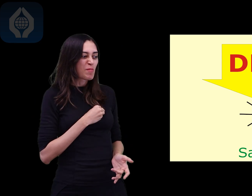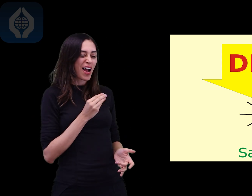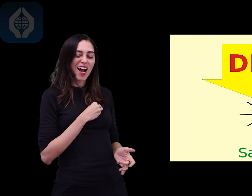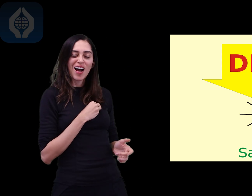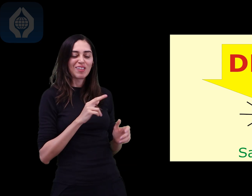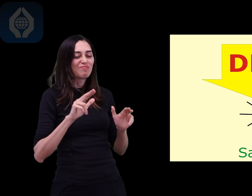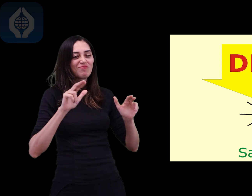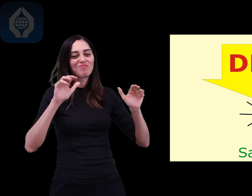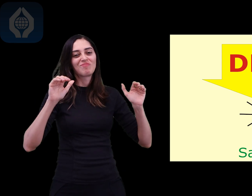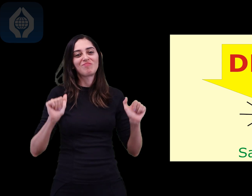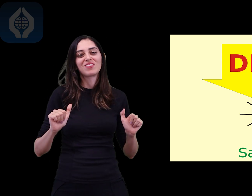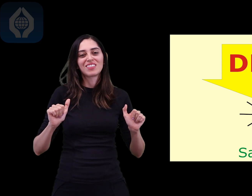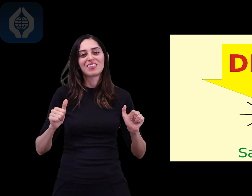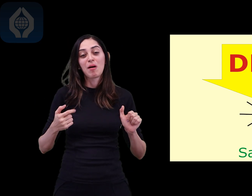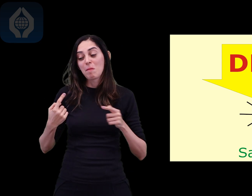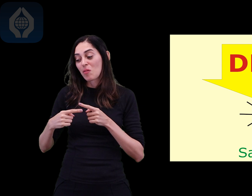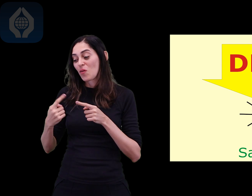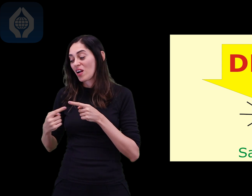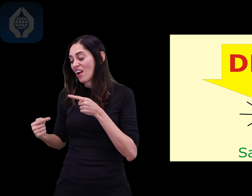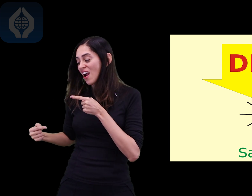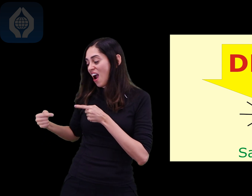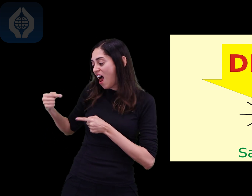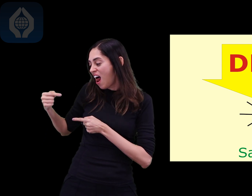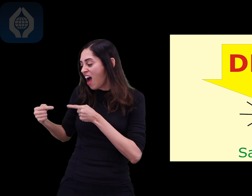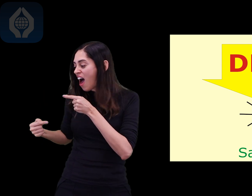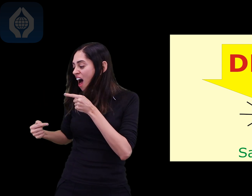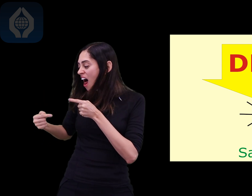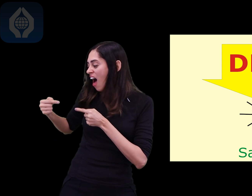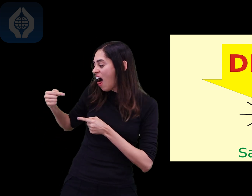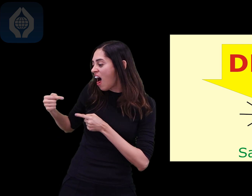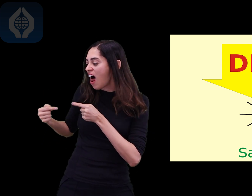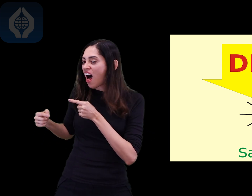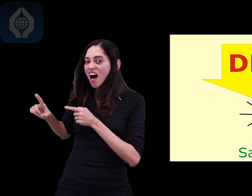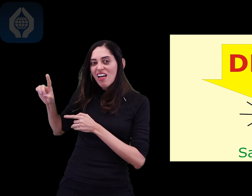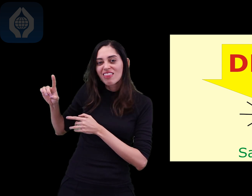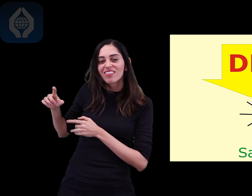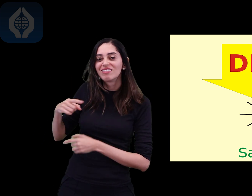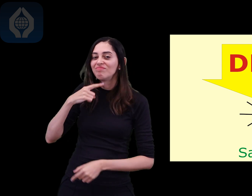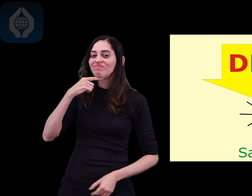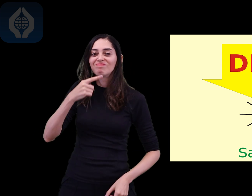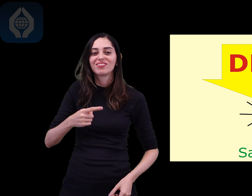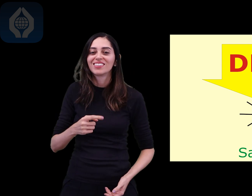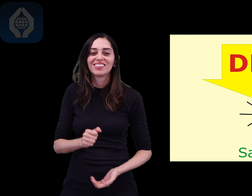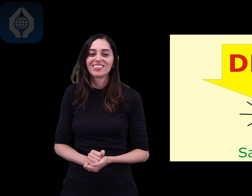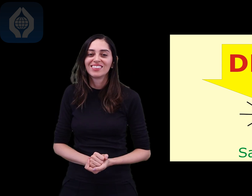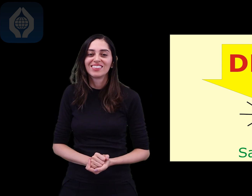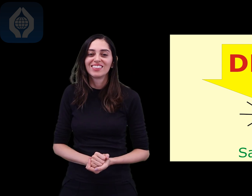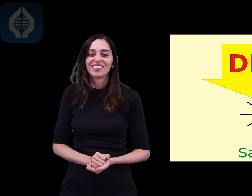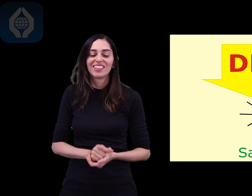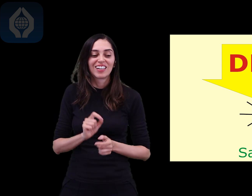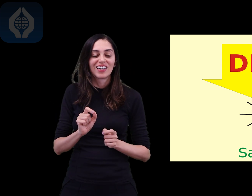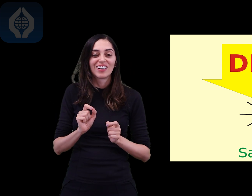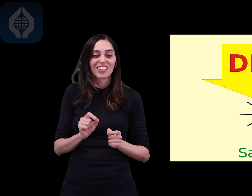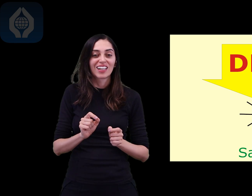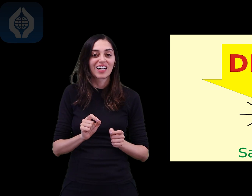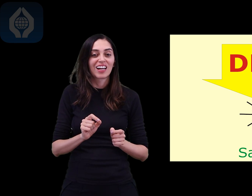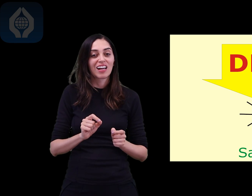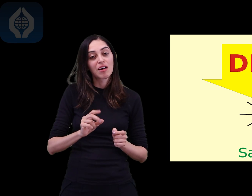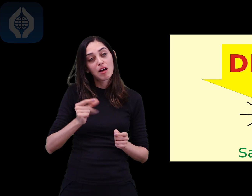medir forças com o Deus Todo-Poderoso. A batalha não é de forma alguma como os homens mostram.